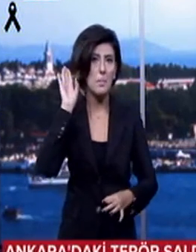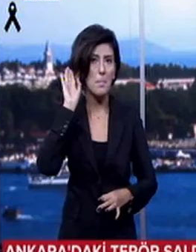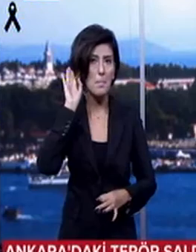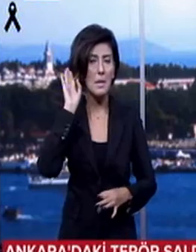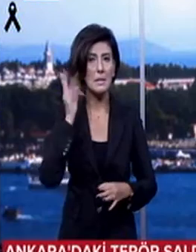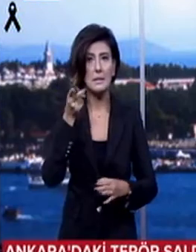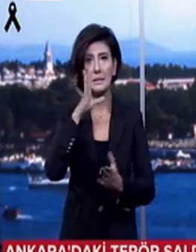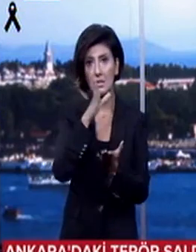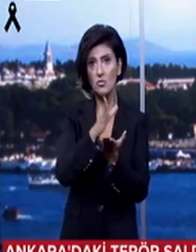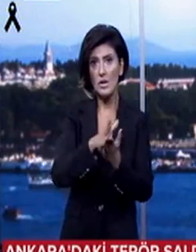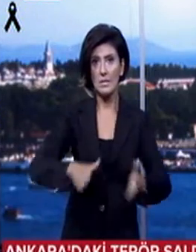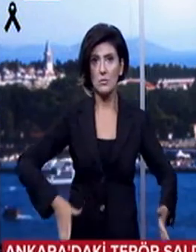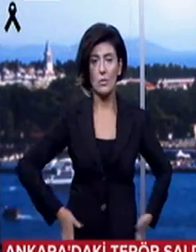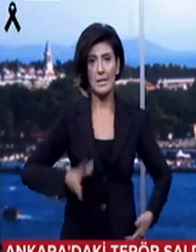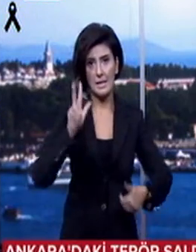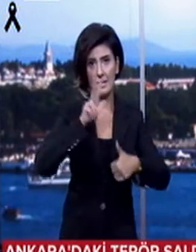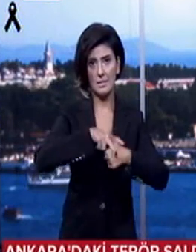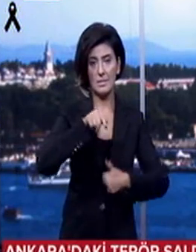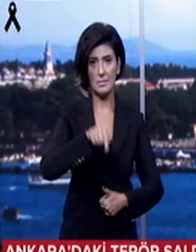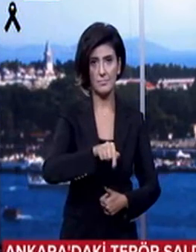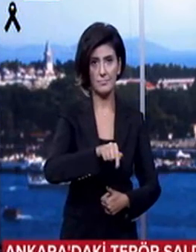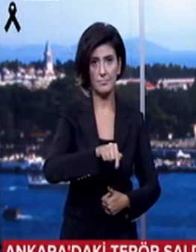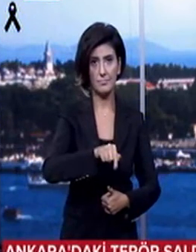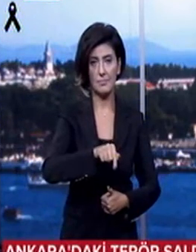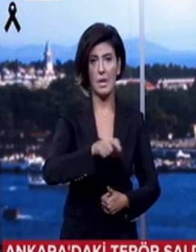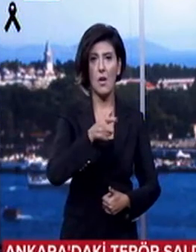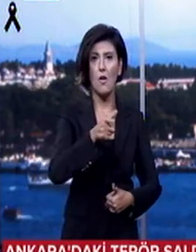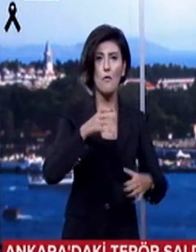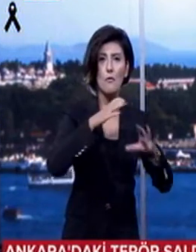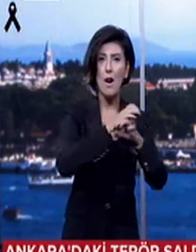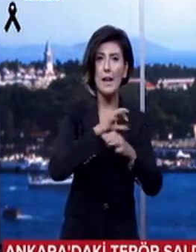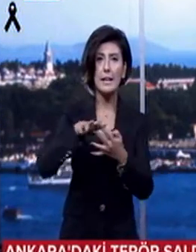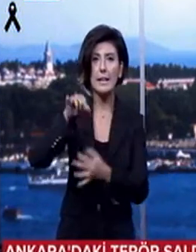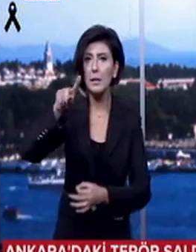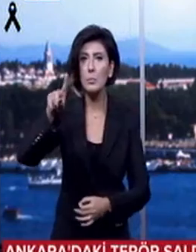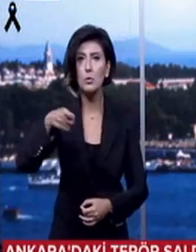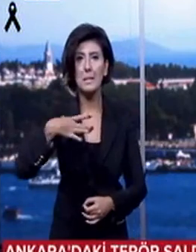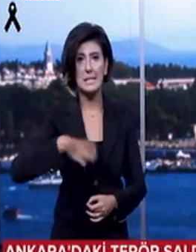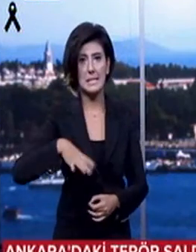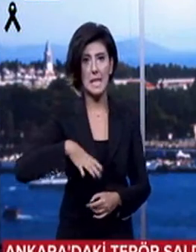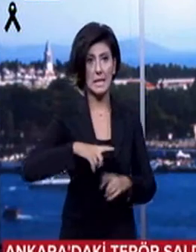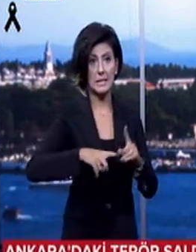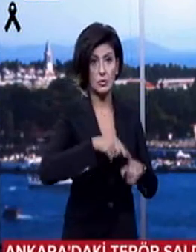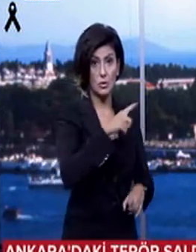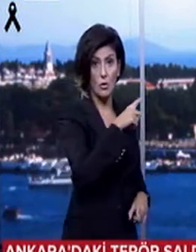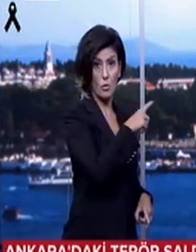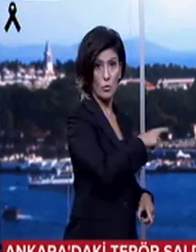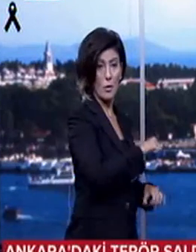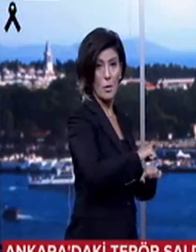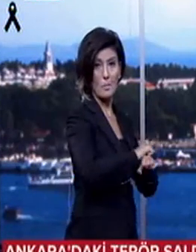kişinin Malatya'daki cenaze törenine katıldı. Faillerin bulunmasını isteyen Kılıçdaroğlu,